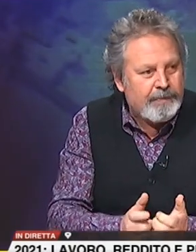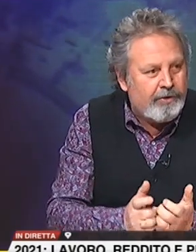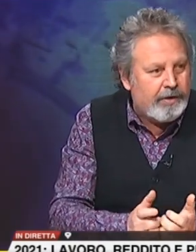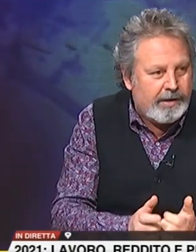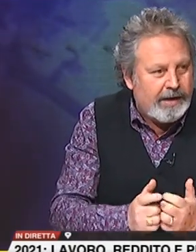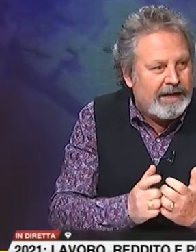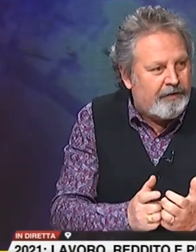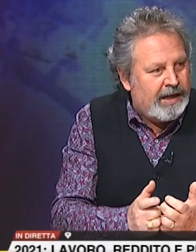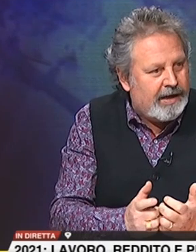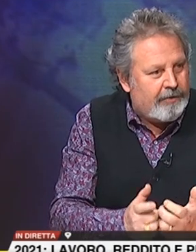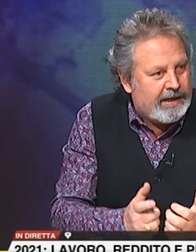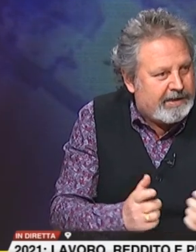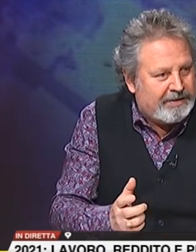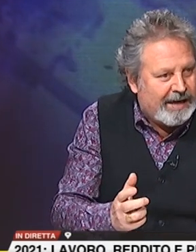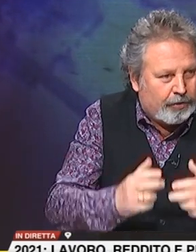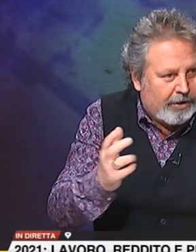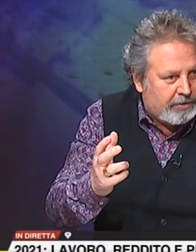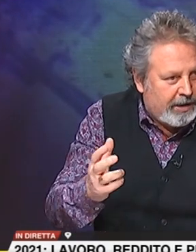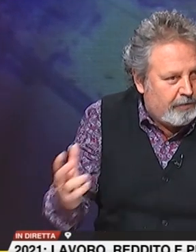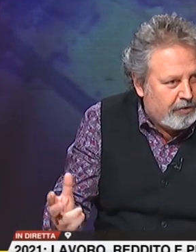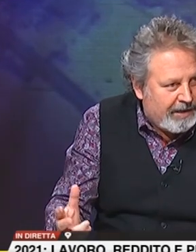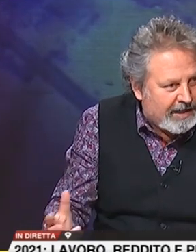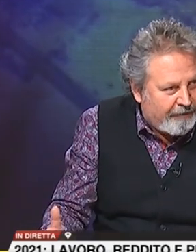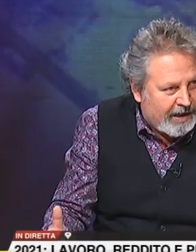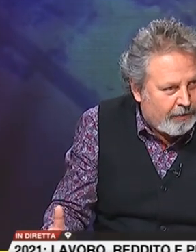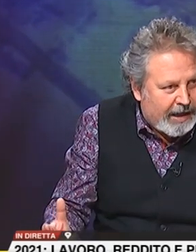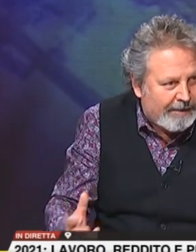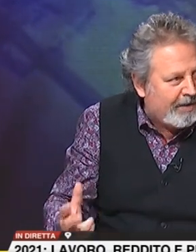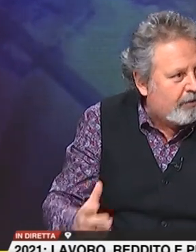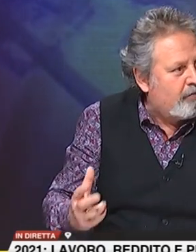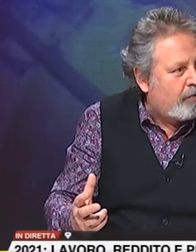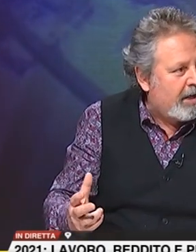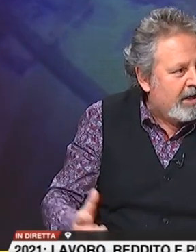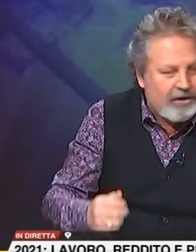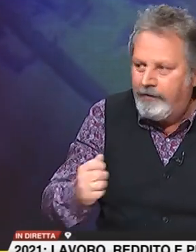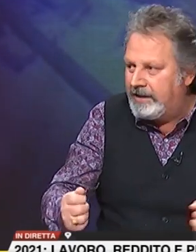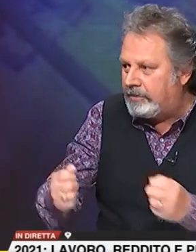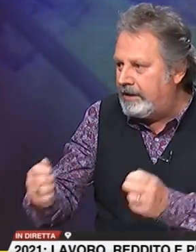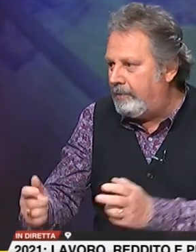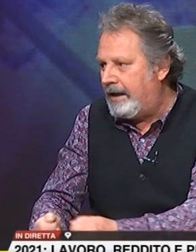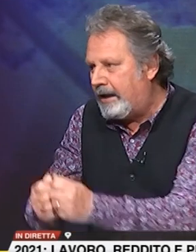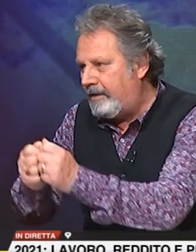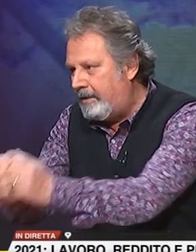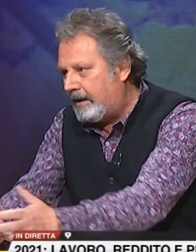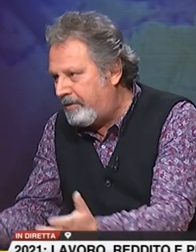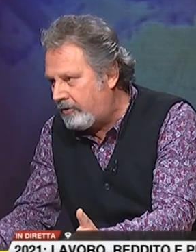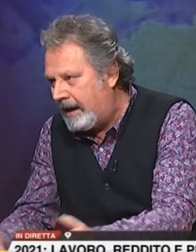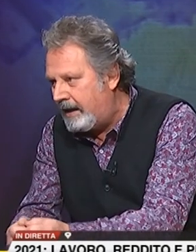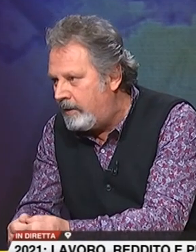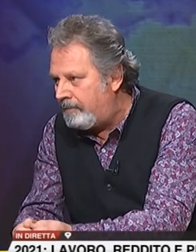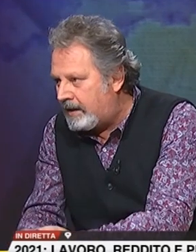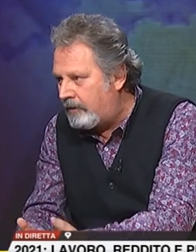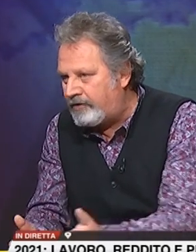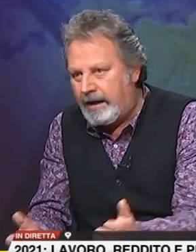farlo. Noi alla fine non è che ci mettiamo di notte o di domenica a farlo, anche perché comunque se lo fai di notte e di domenica devi mettere